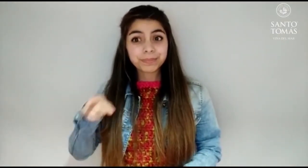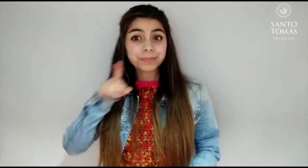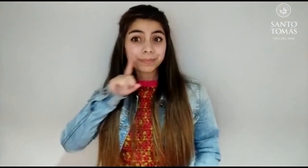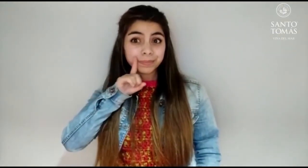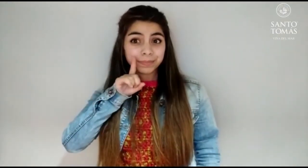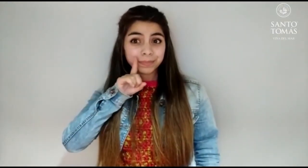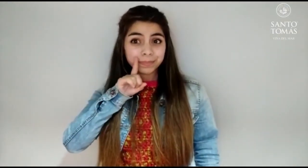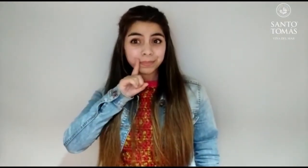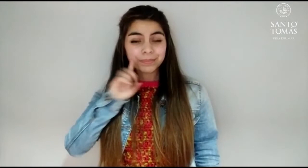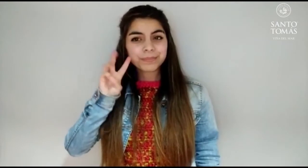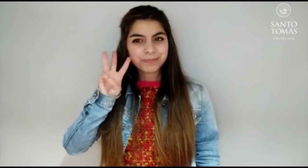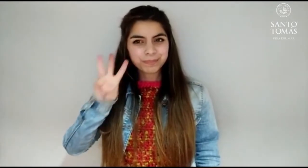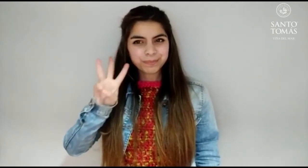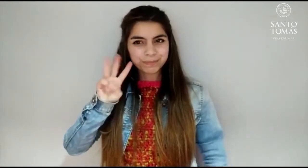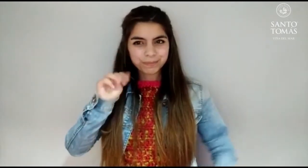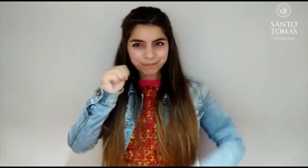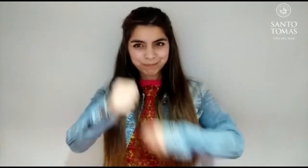ella tiene 3 años.